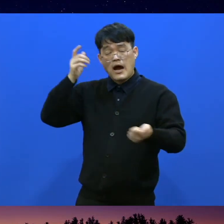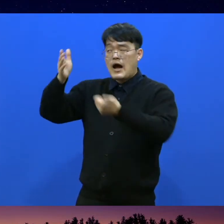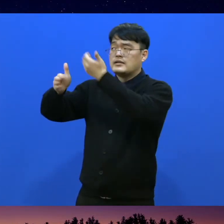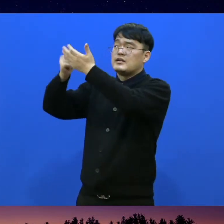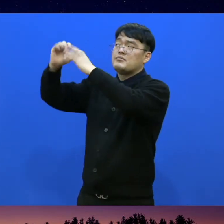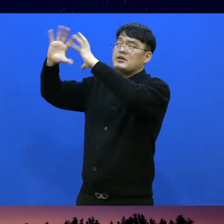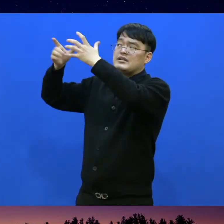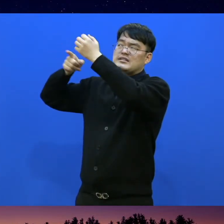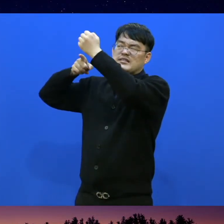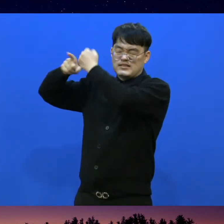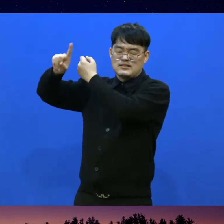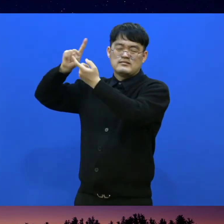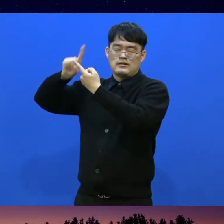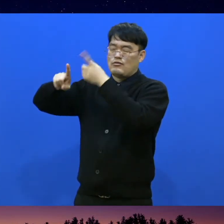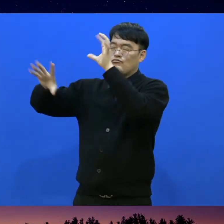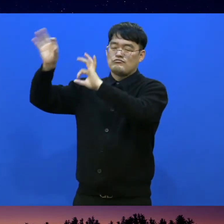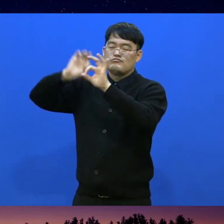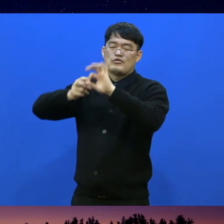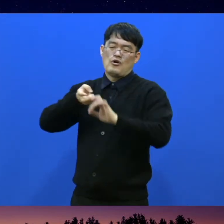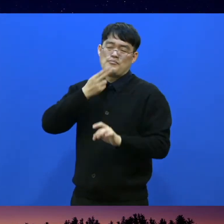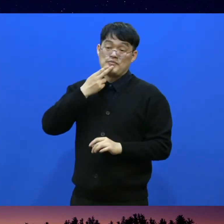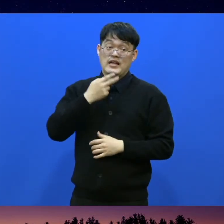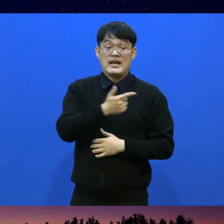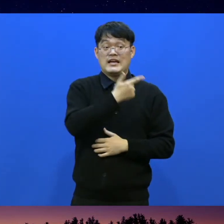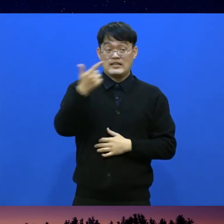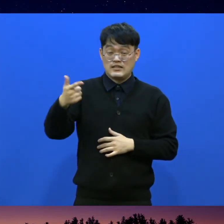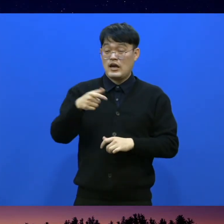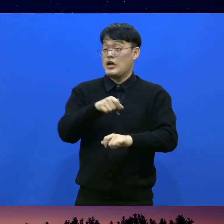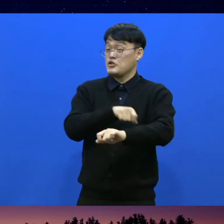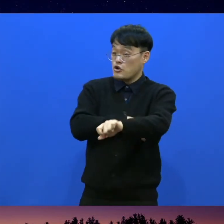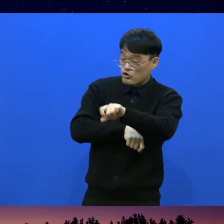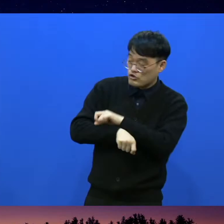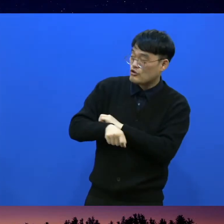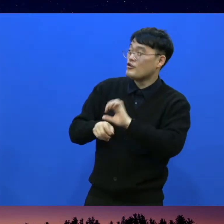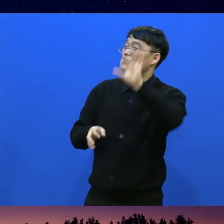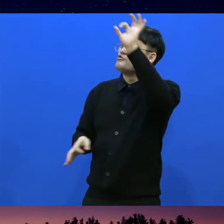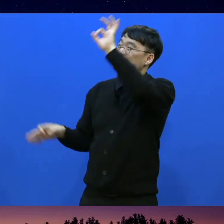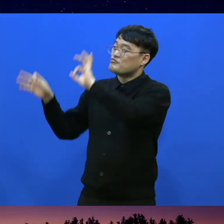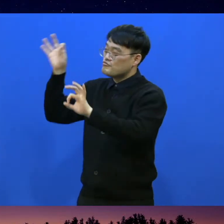자, 크게 기도해야 돼요. 적극적으로 구해야 돼요.